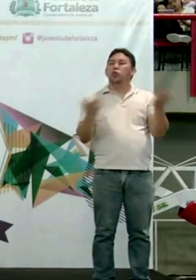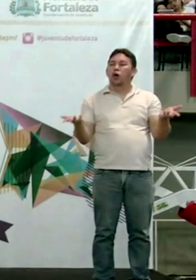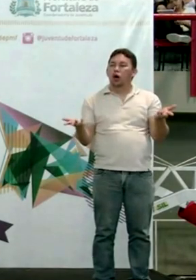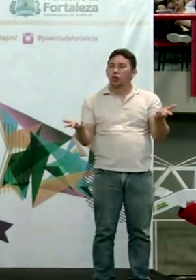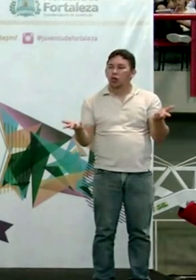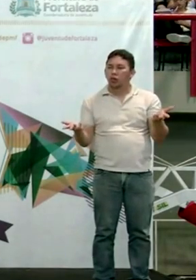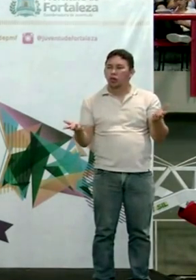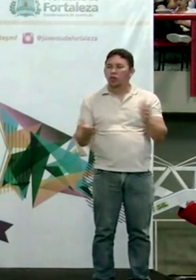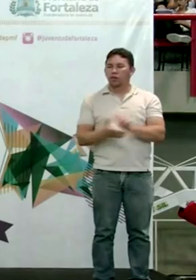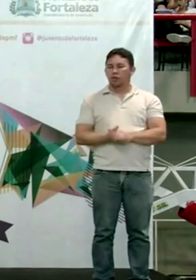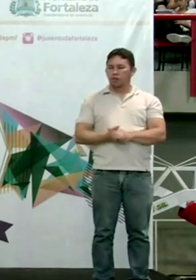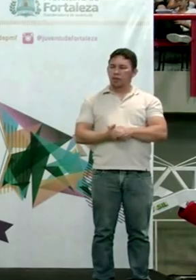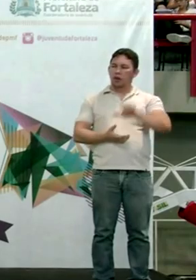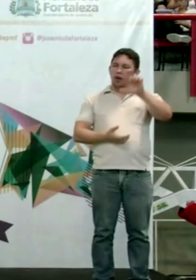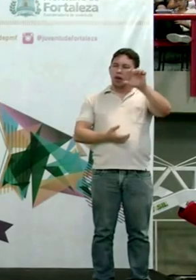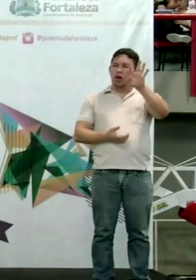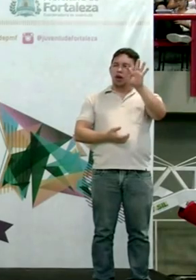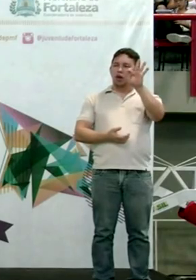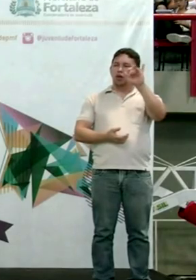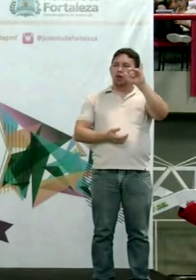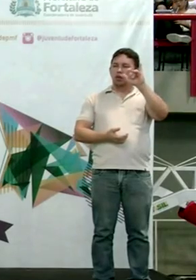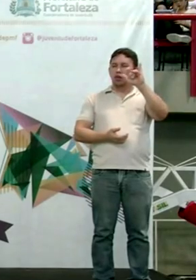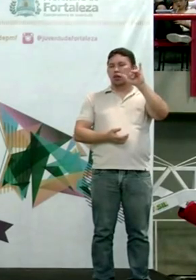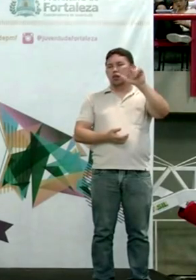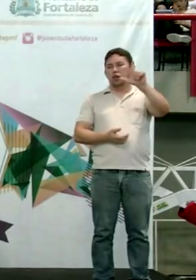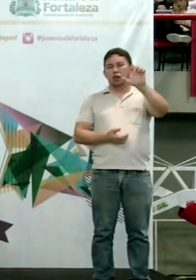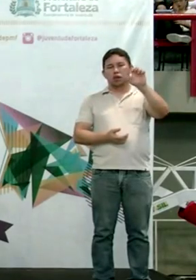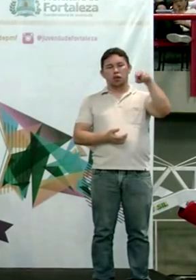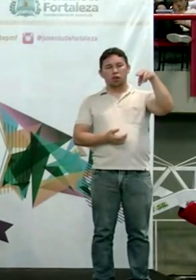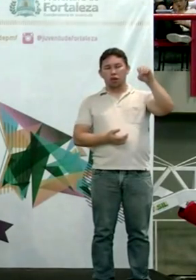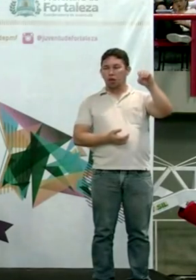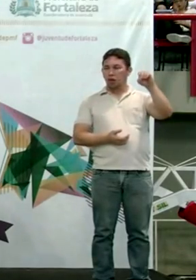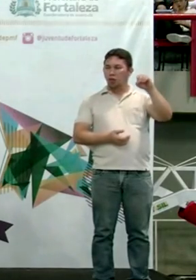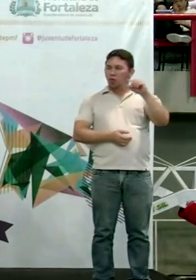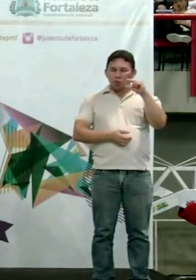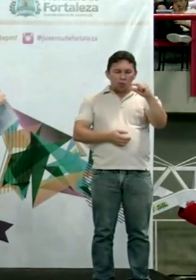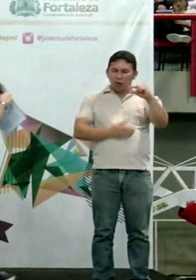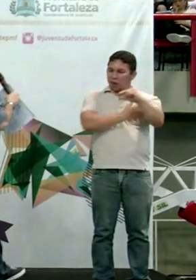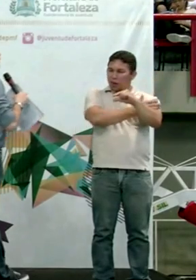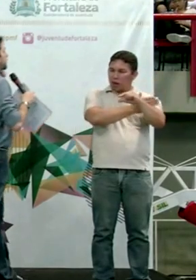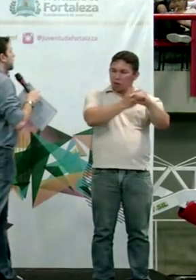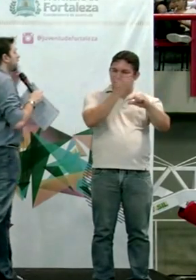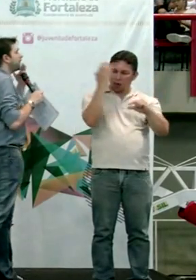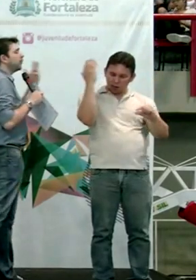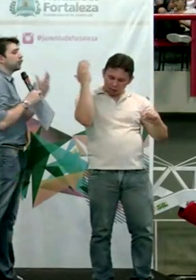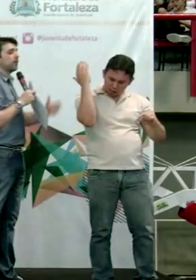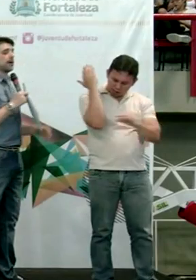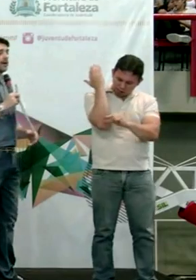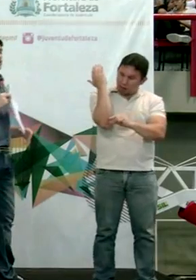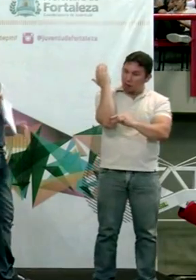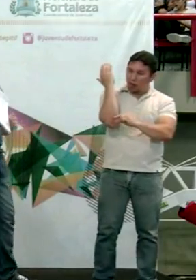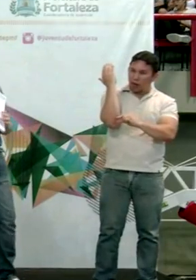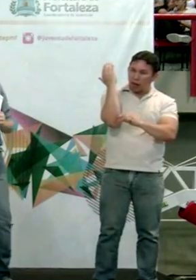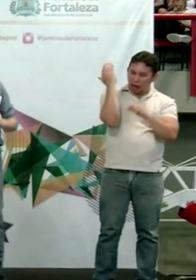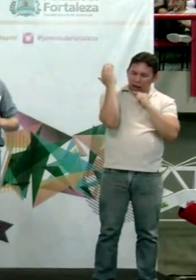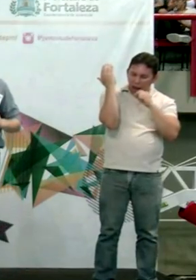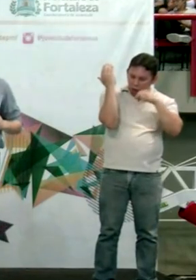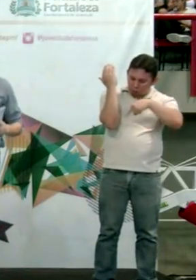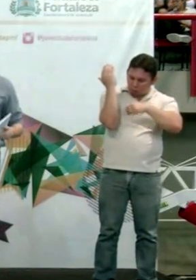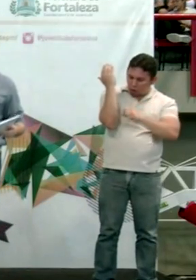denominado etileno. Foi aquilo que eu falei, é o carpoeiro. Ou seja, para amadurecer a flor do